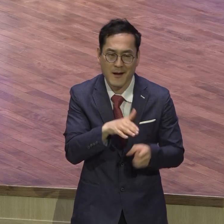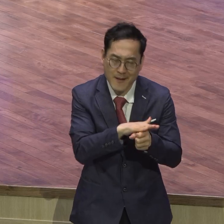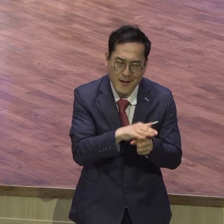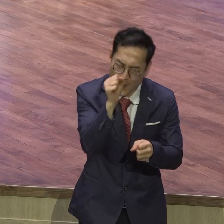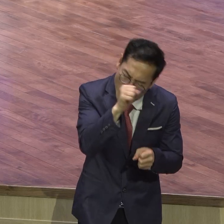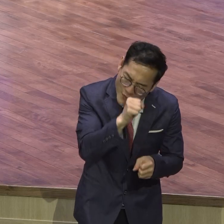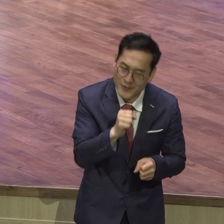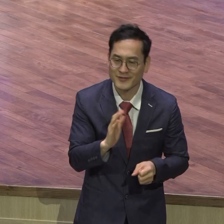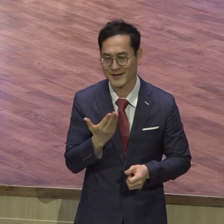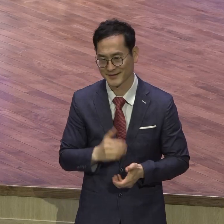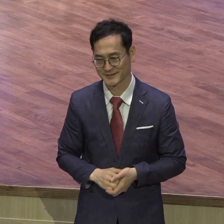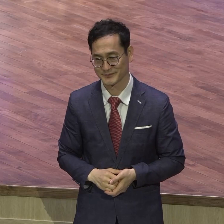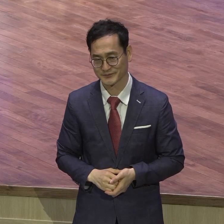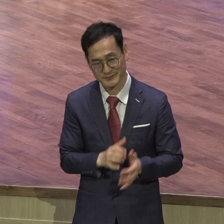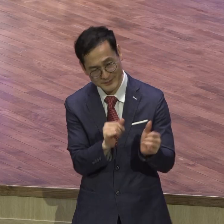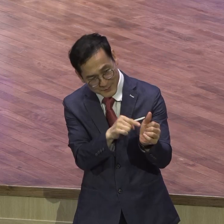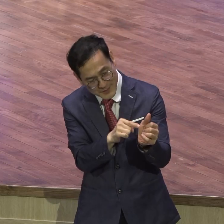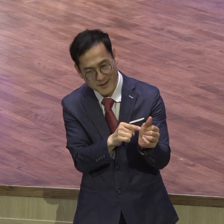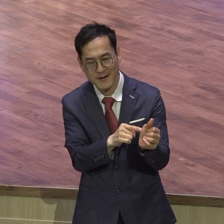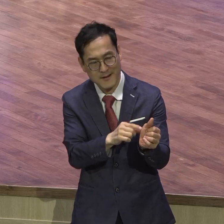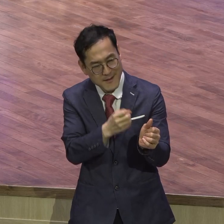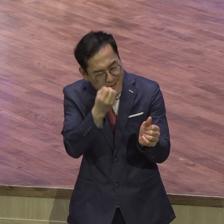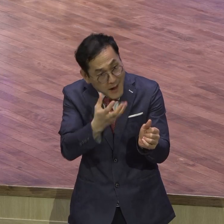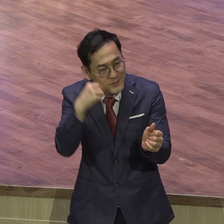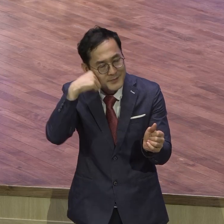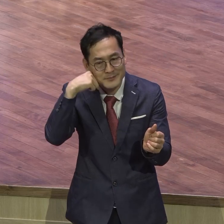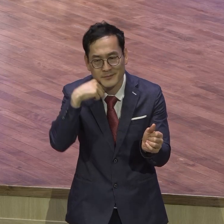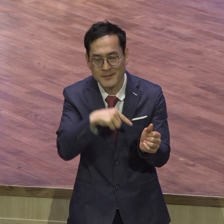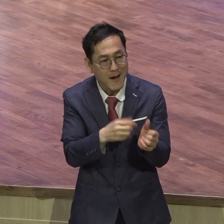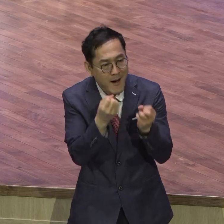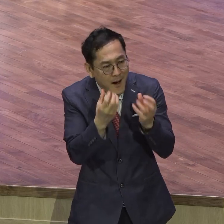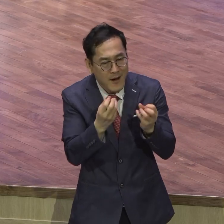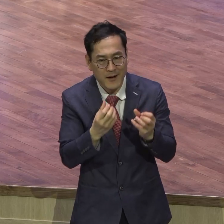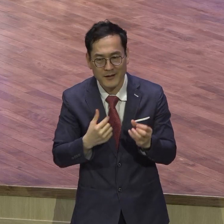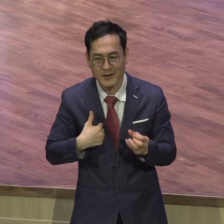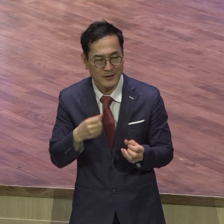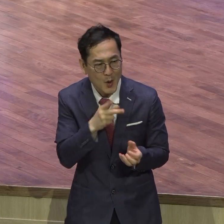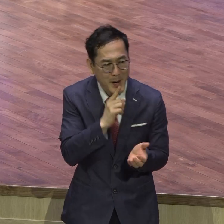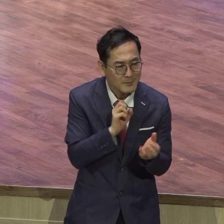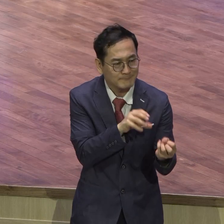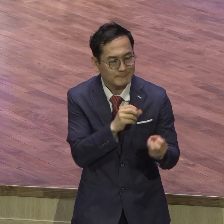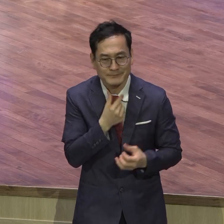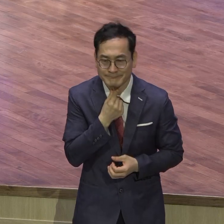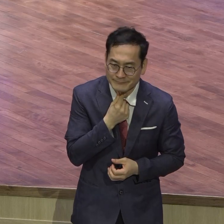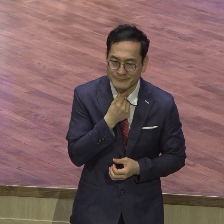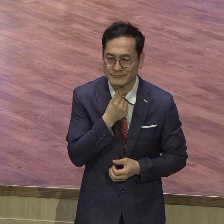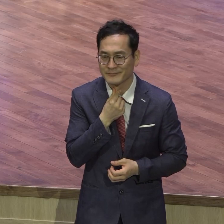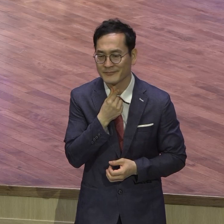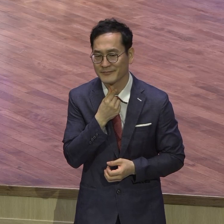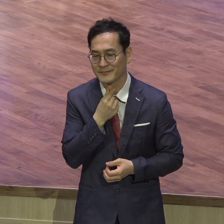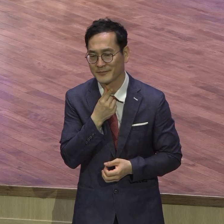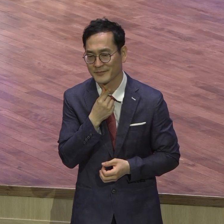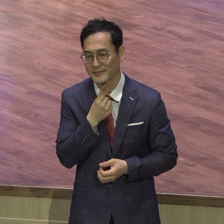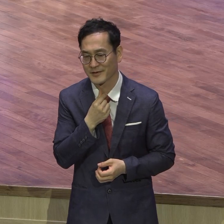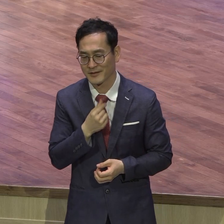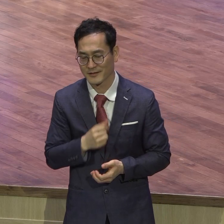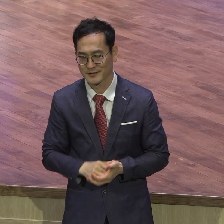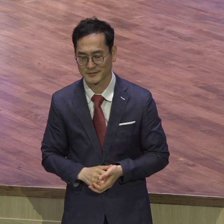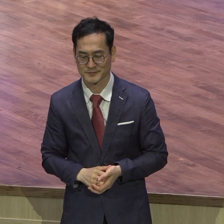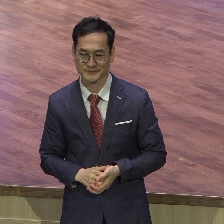새롭게 보여요 새롭게 새로운 은혜야바니까 새로운 말이 또 나와 아멘 그러니까